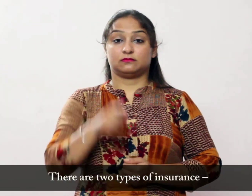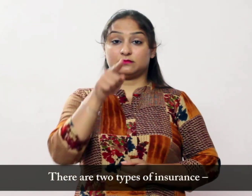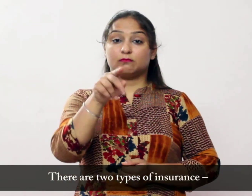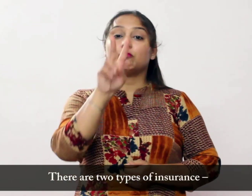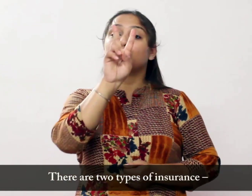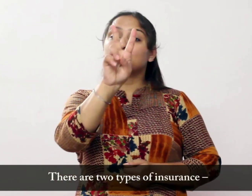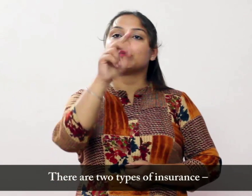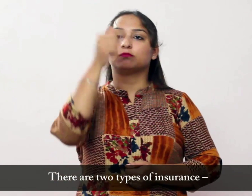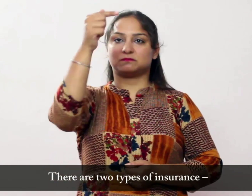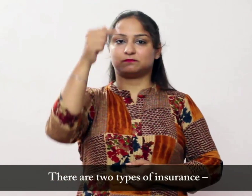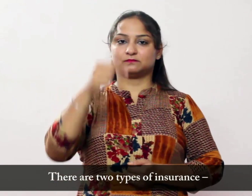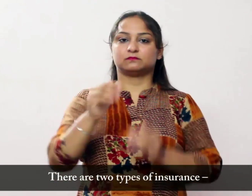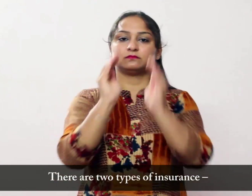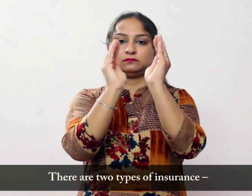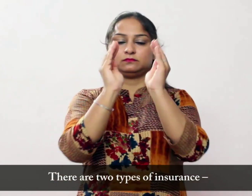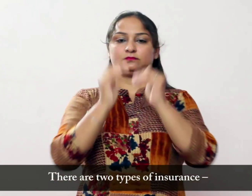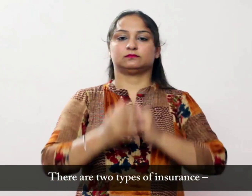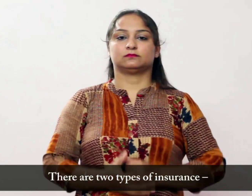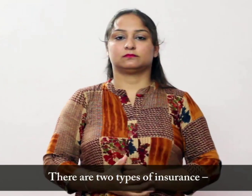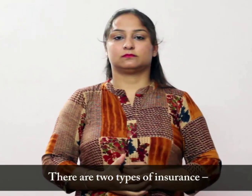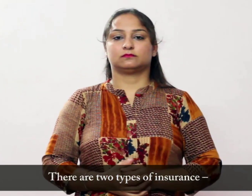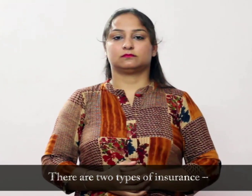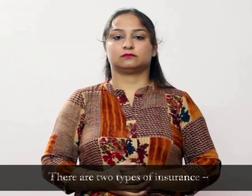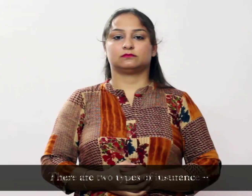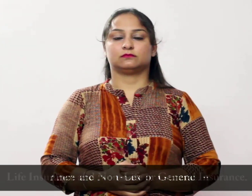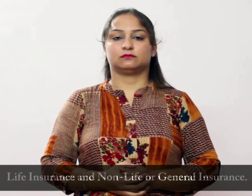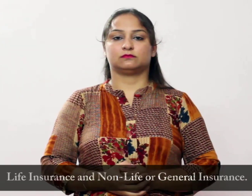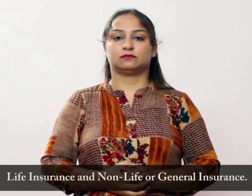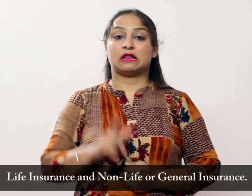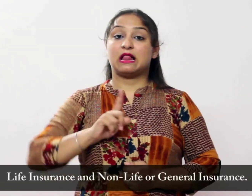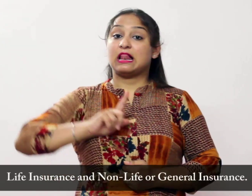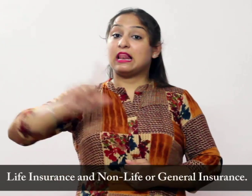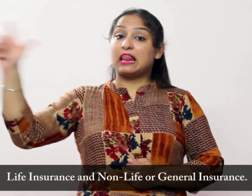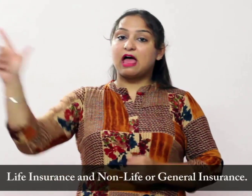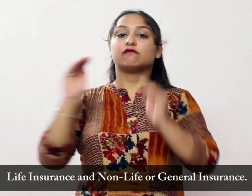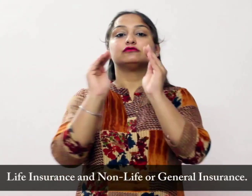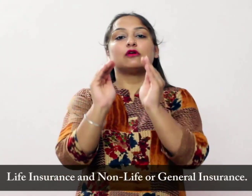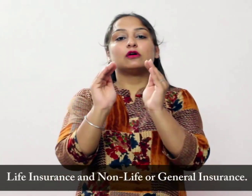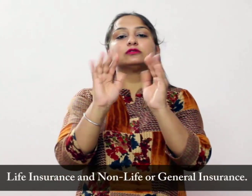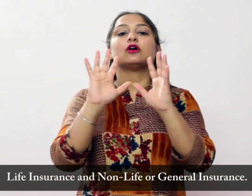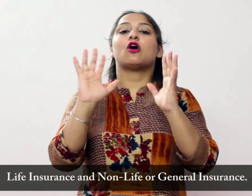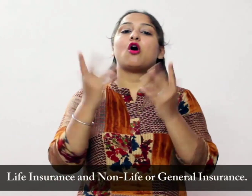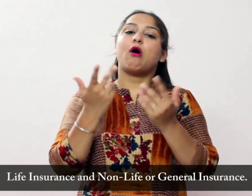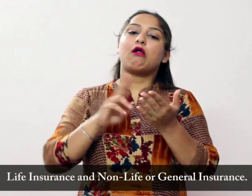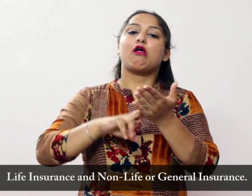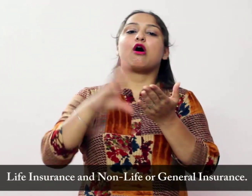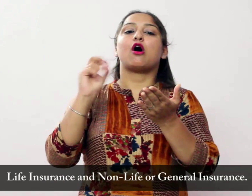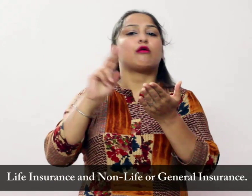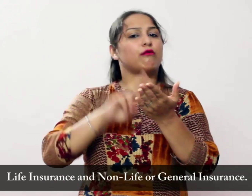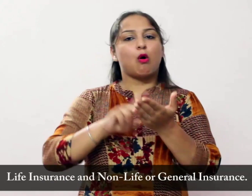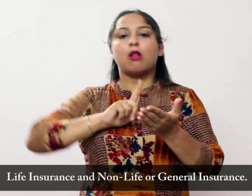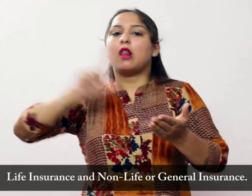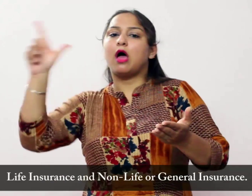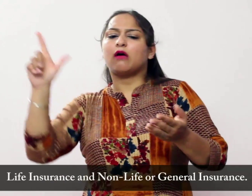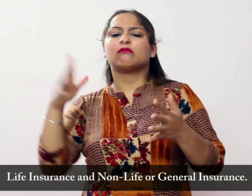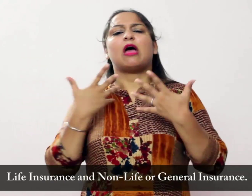बीमा 2 प्रकार के होते हैं, जीवन बीमा और गैर जीवन या सामान्य बीमा।